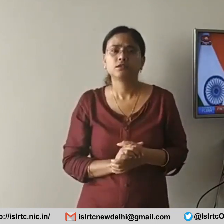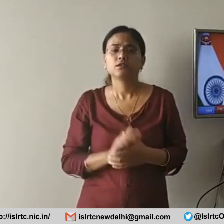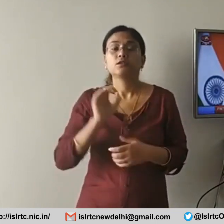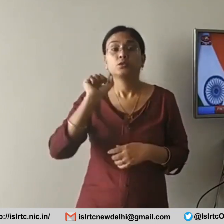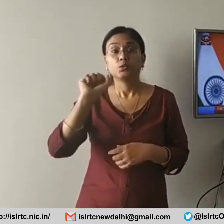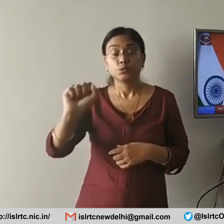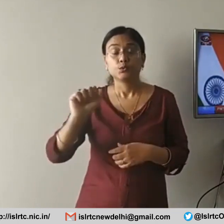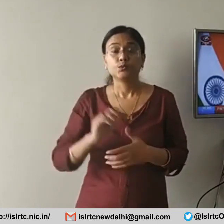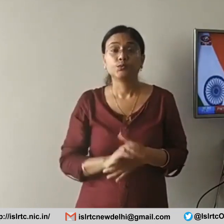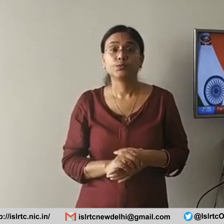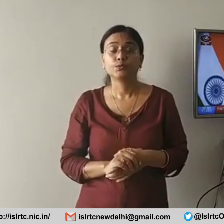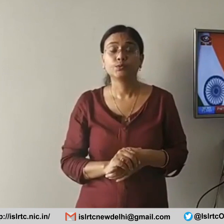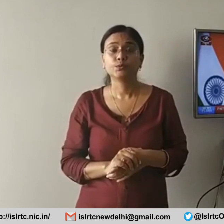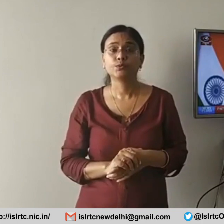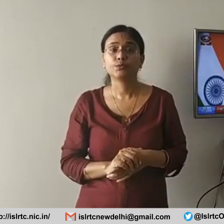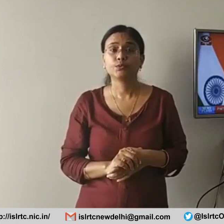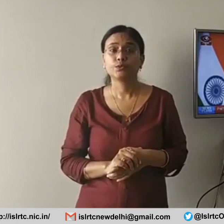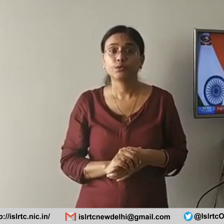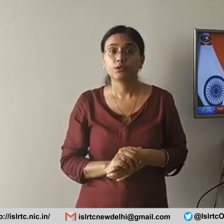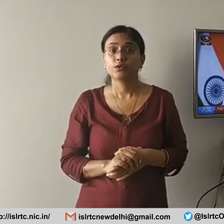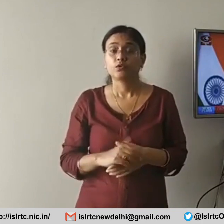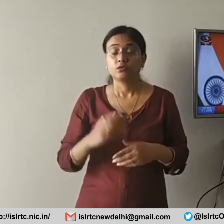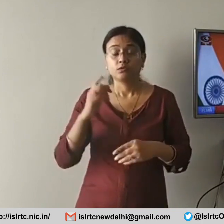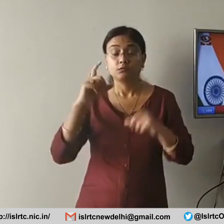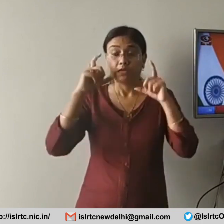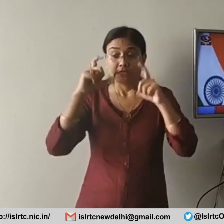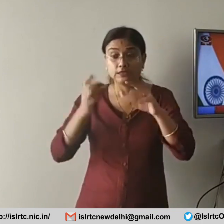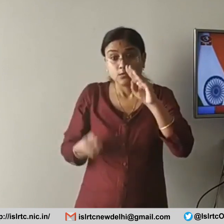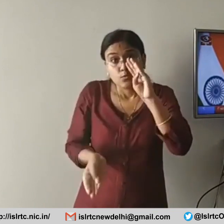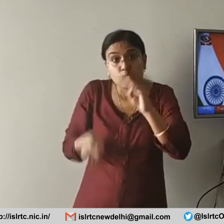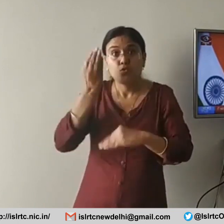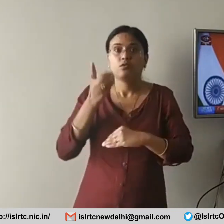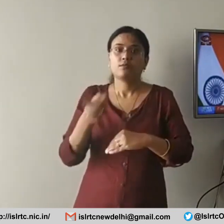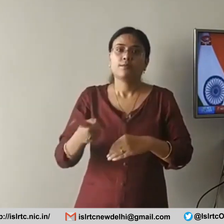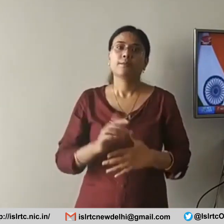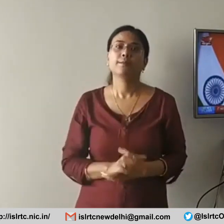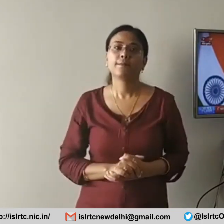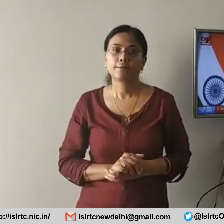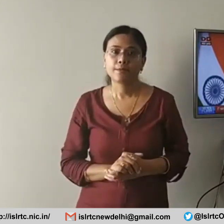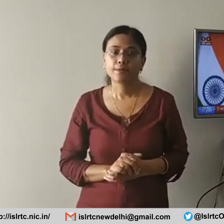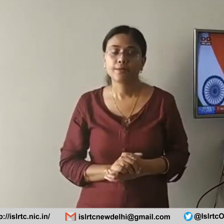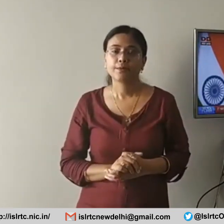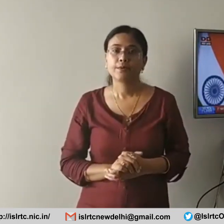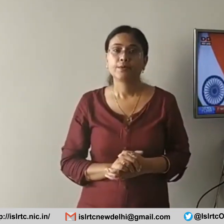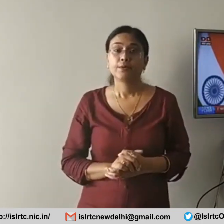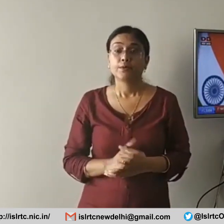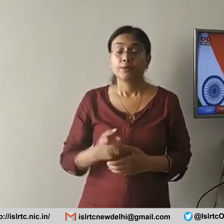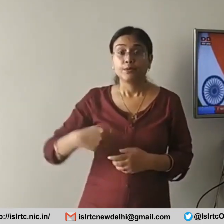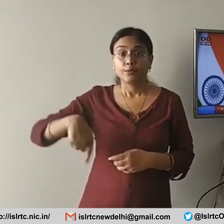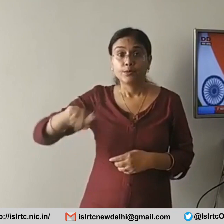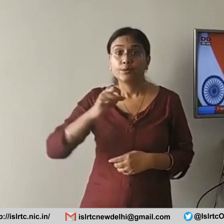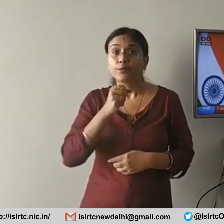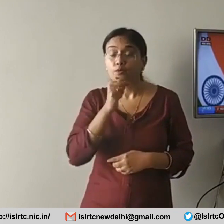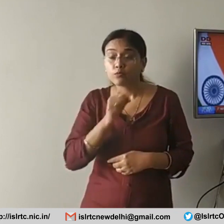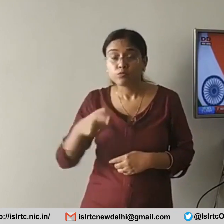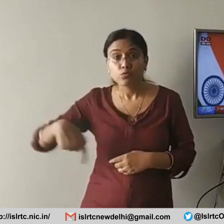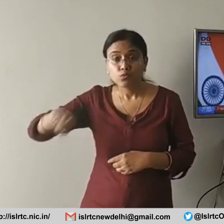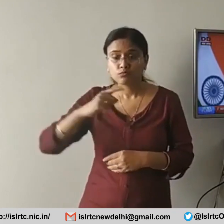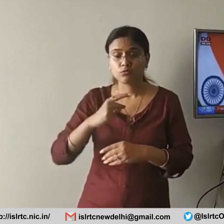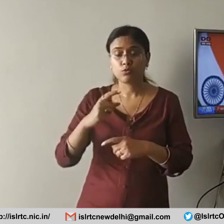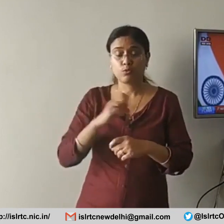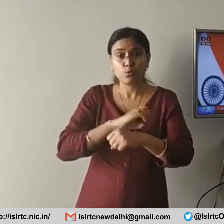उनकी हमें एक्स्ट्रा केयर करनी है। उन्हें कोरोना